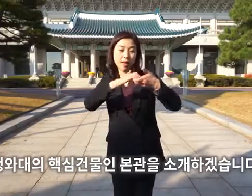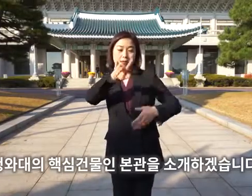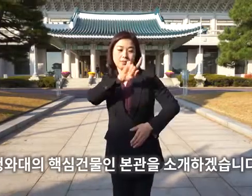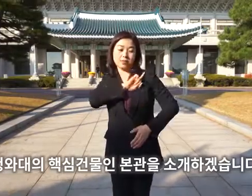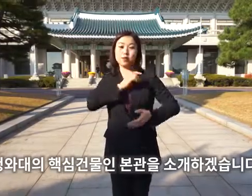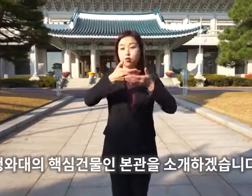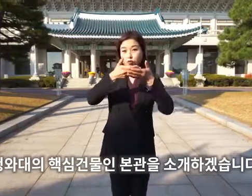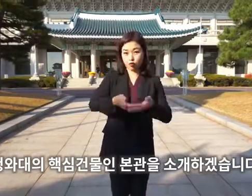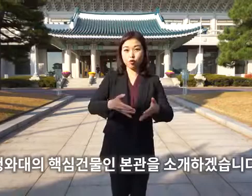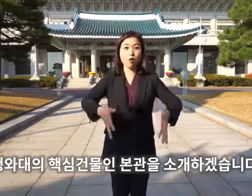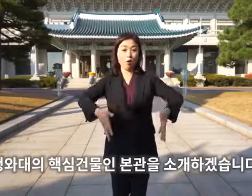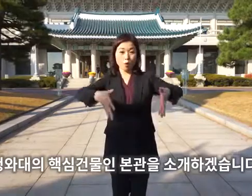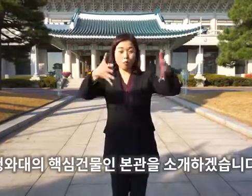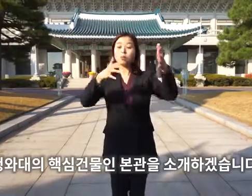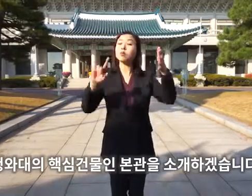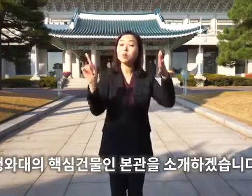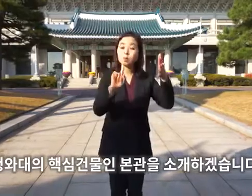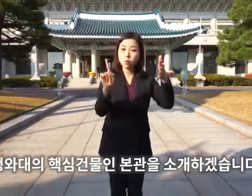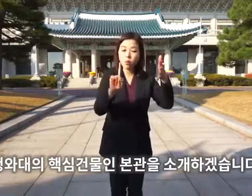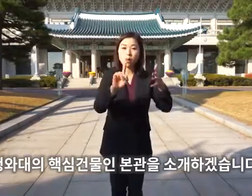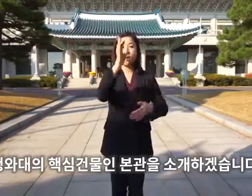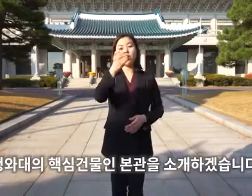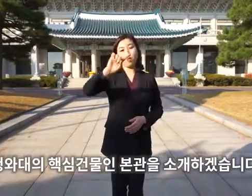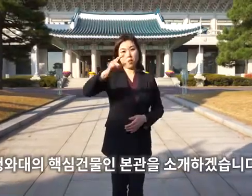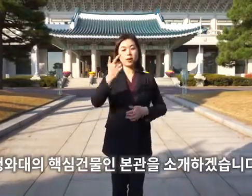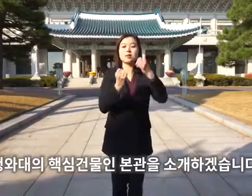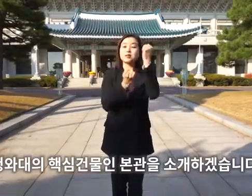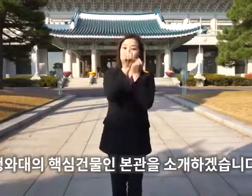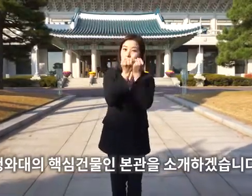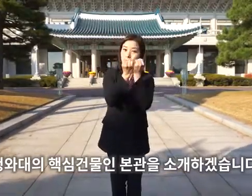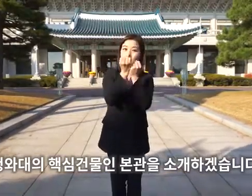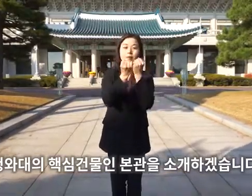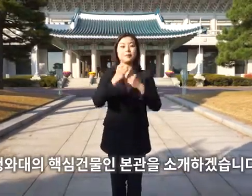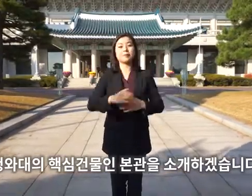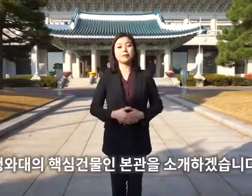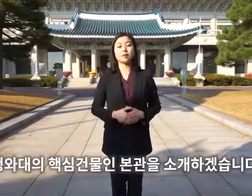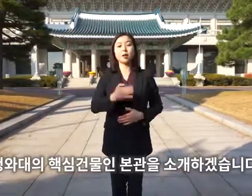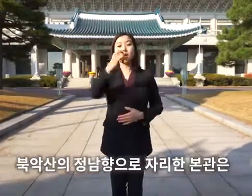청와대의 핵심 건물인 본관을 소개하겠습니다.